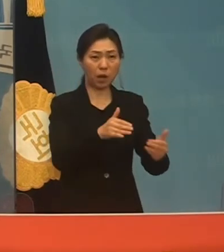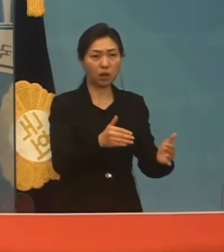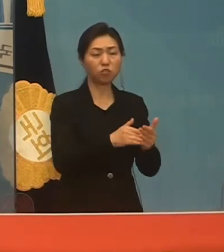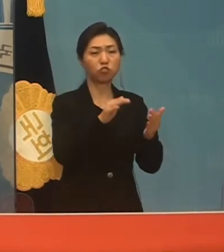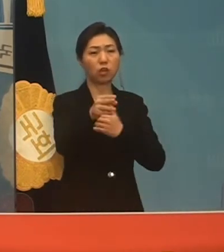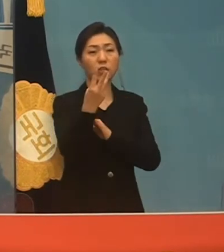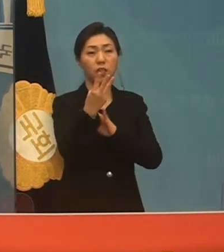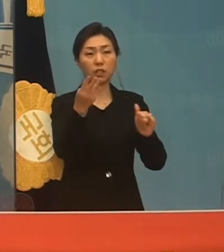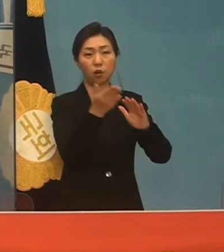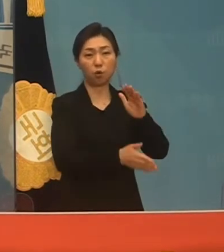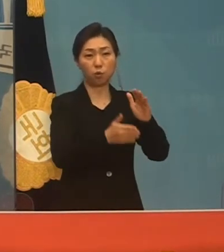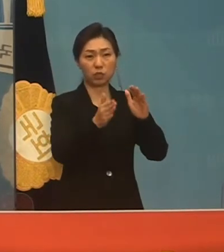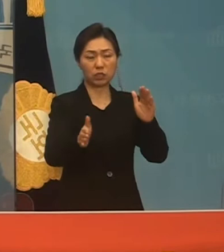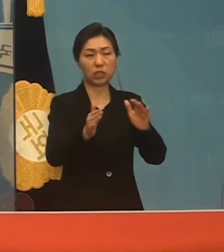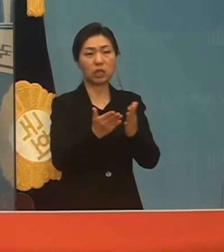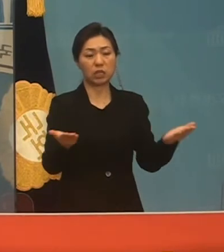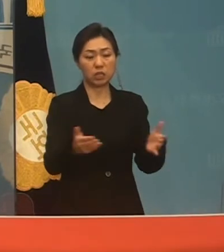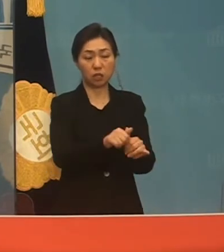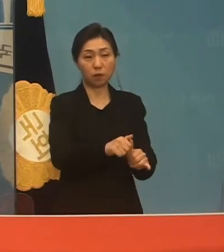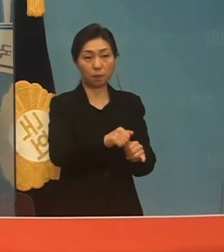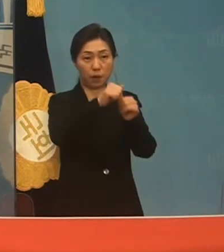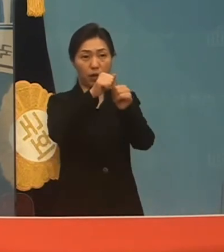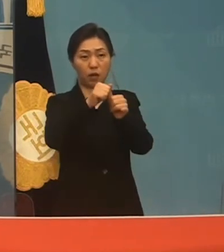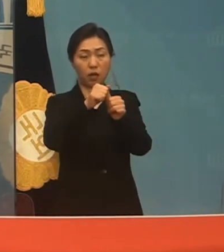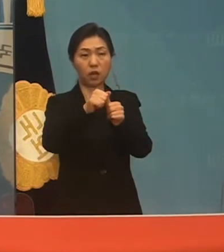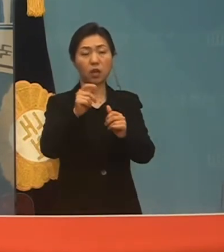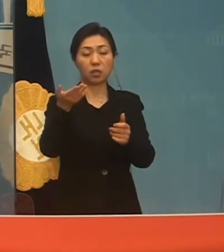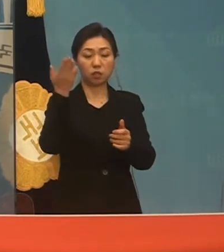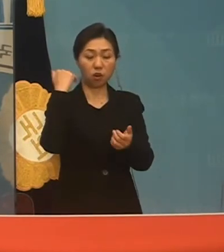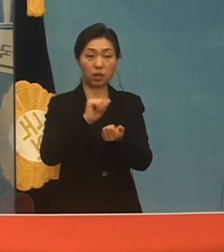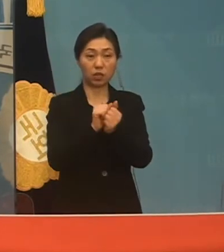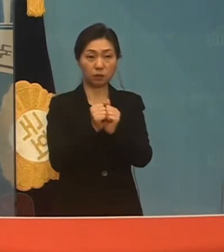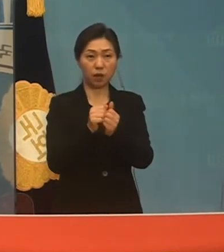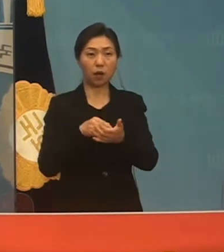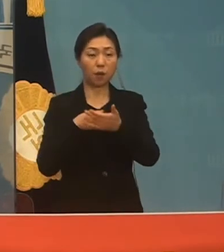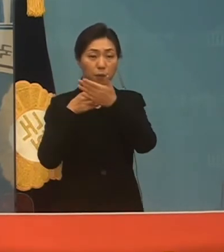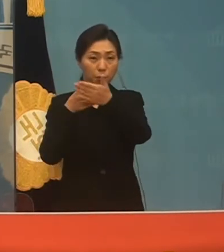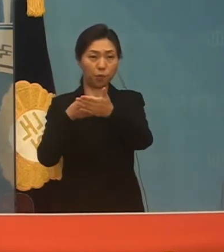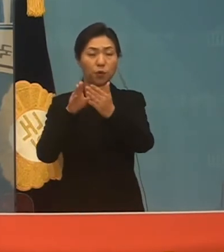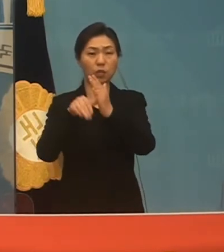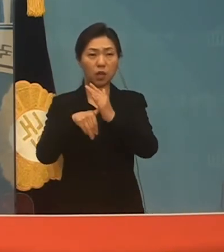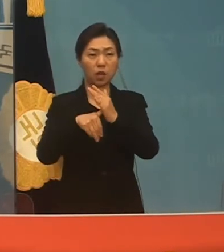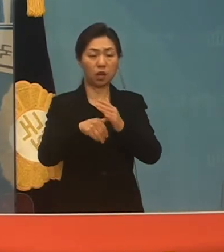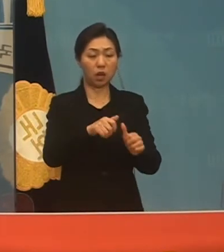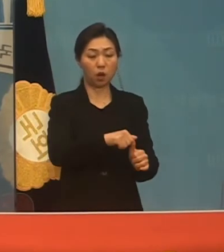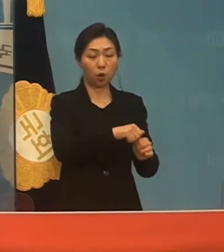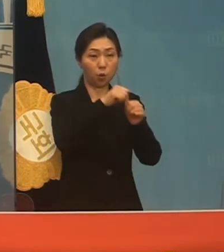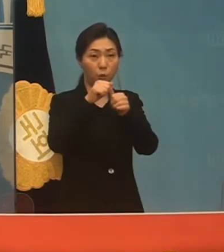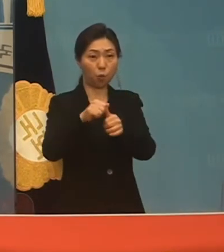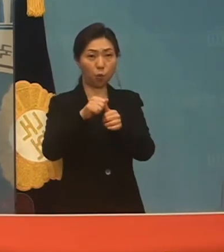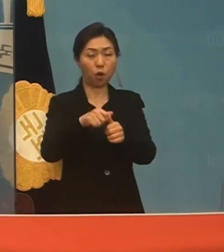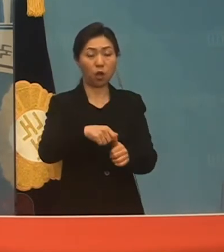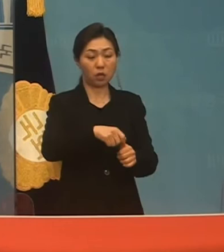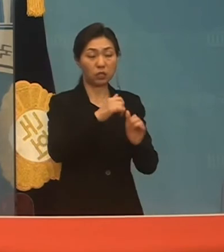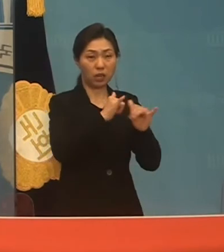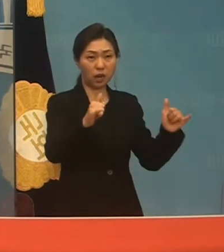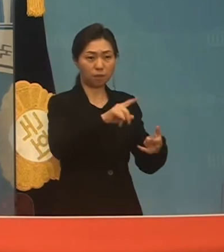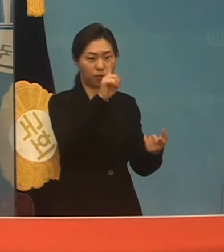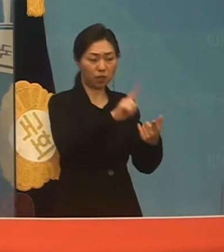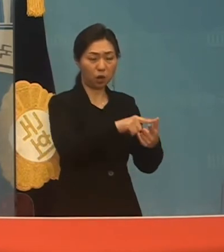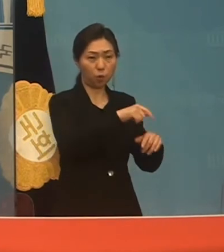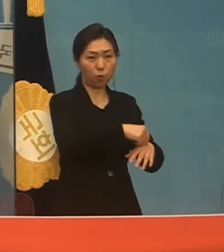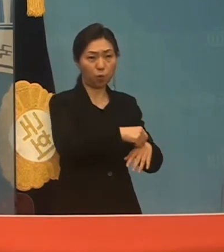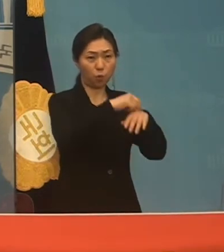입찰 조건에서 의무사항이었던 고용승계 조항을 삭제하고 최저가 입소를